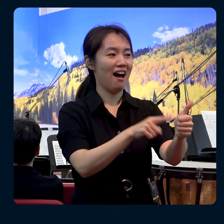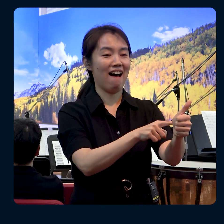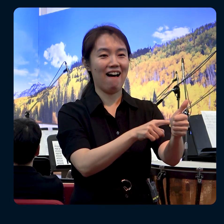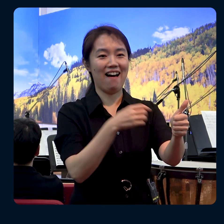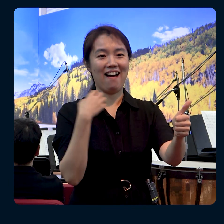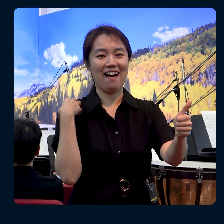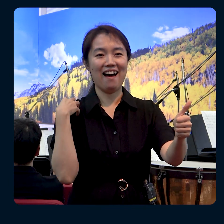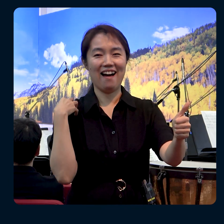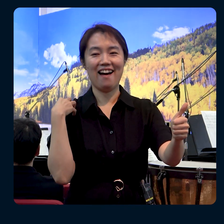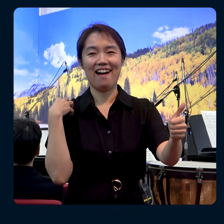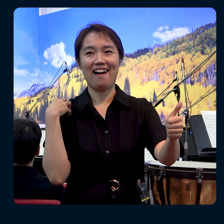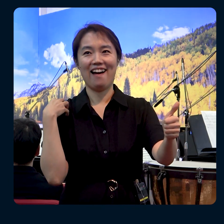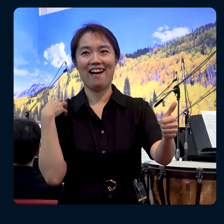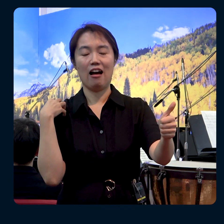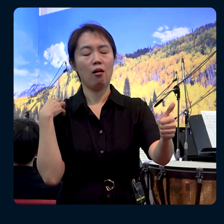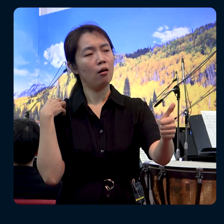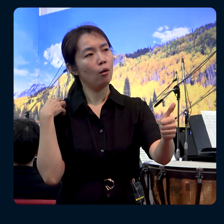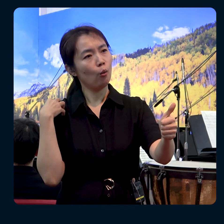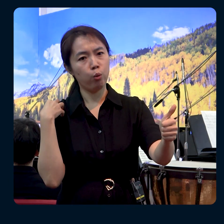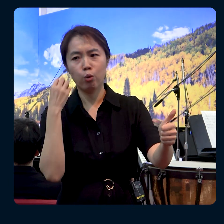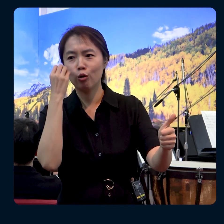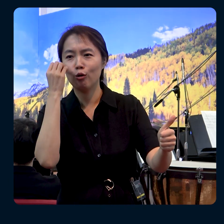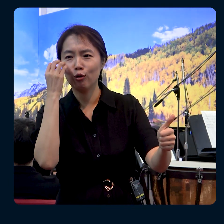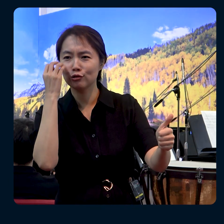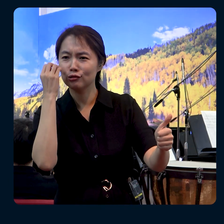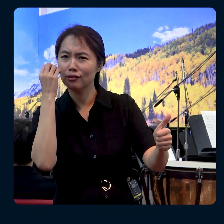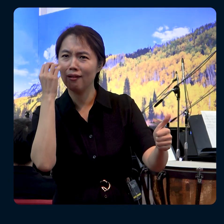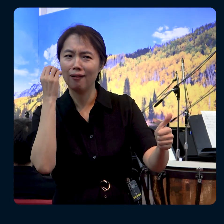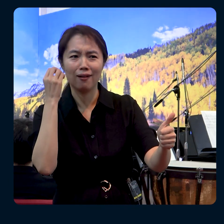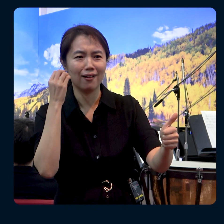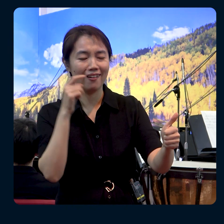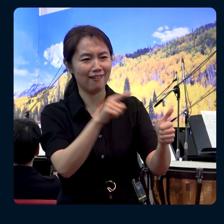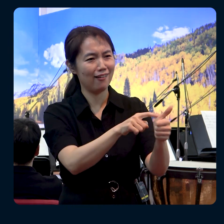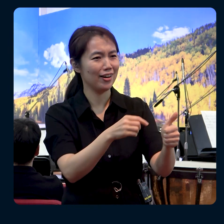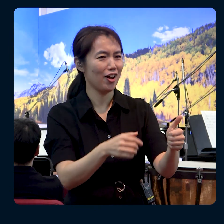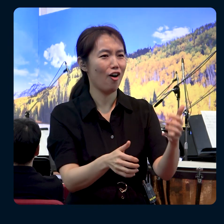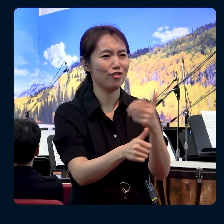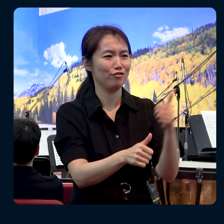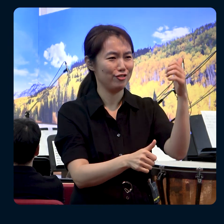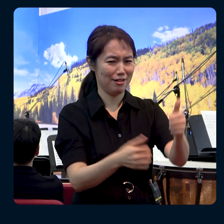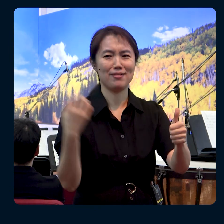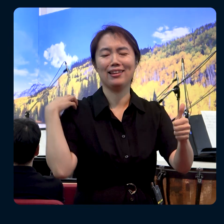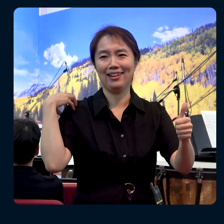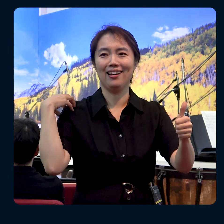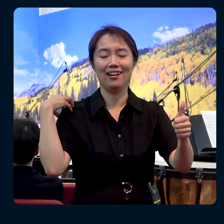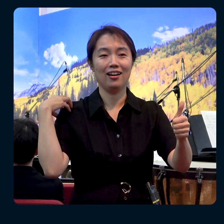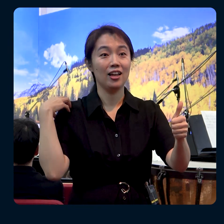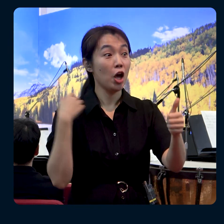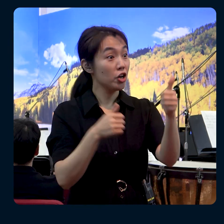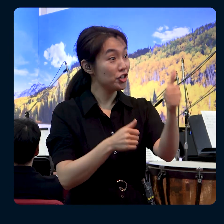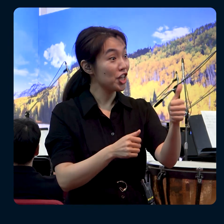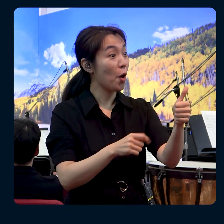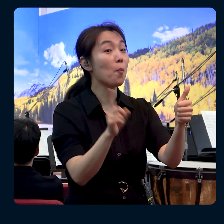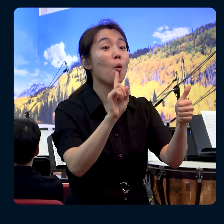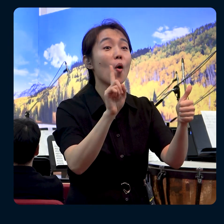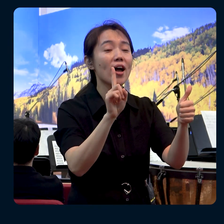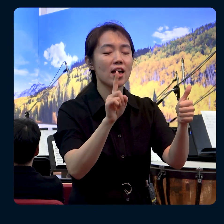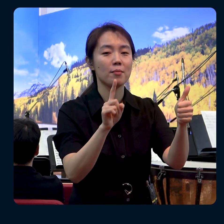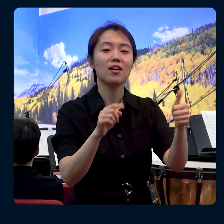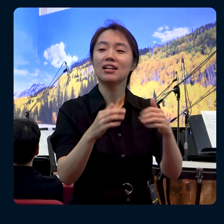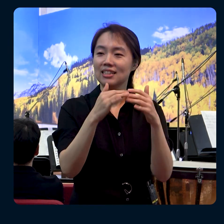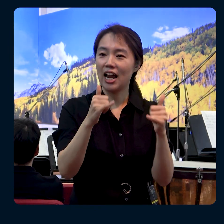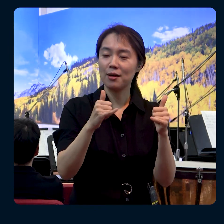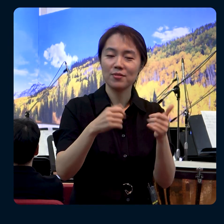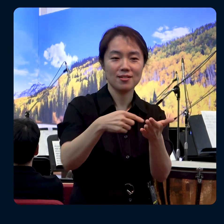됐어요. 뭐 일이 이상하게 돼가지고 하다 보니까 이 사람이 의장이에요. 근데 보통 의장은 뭐 하느냐? 사람들이